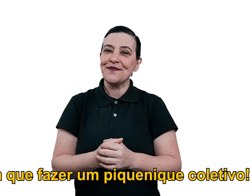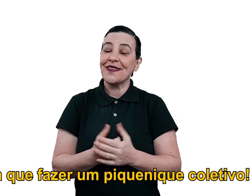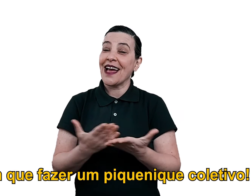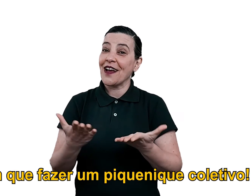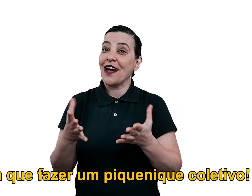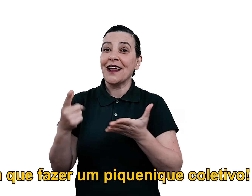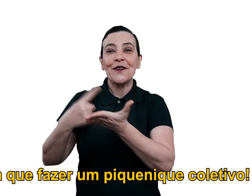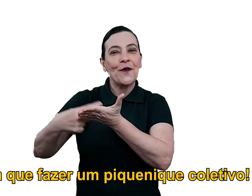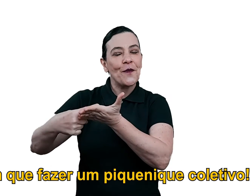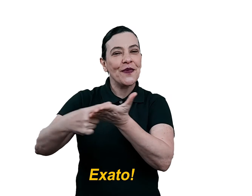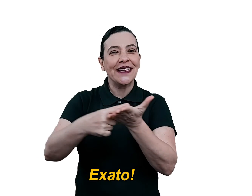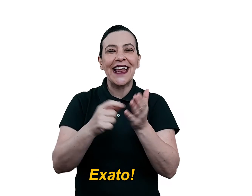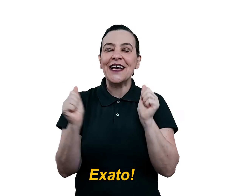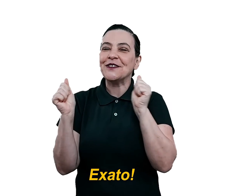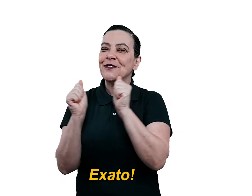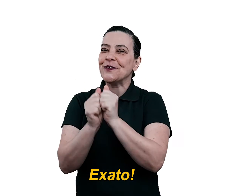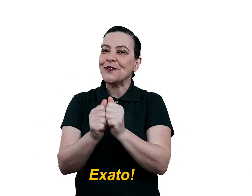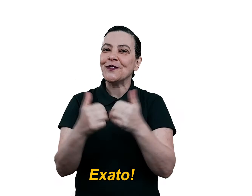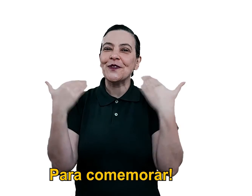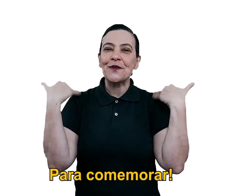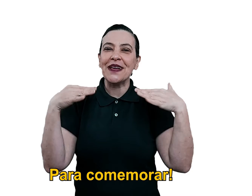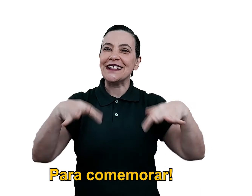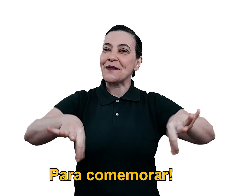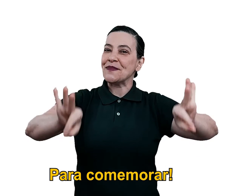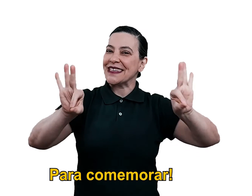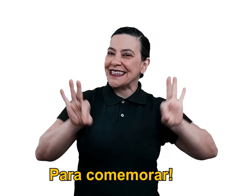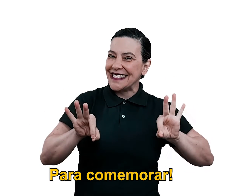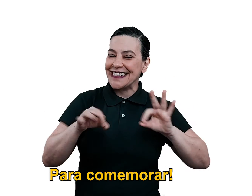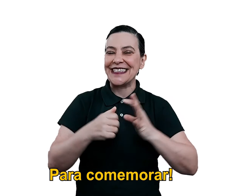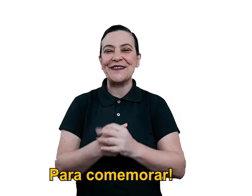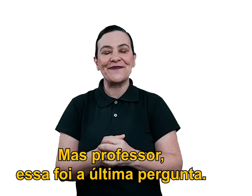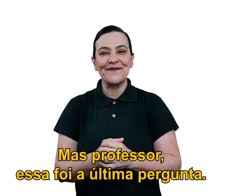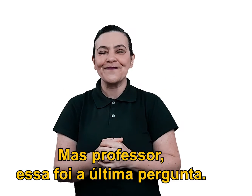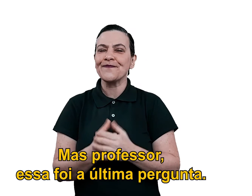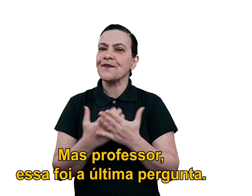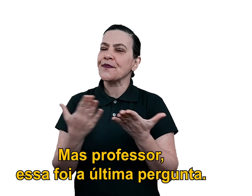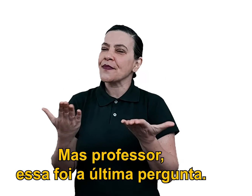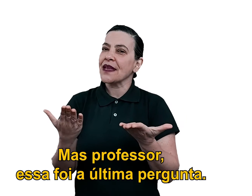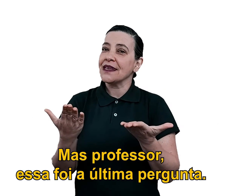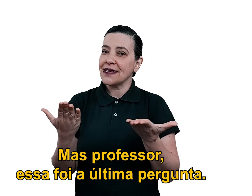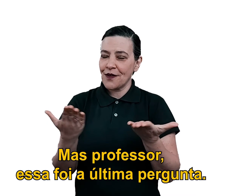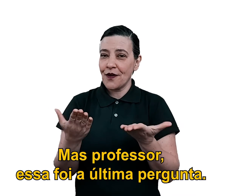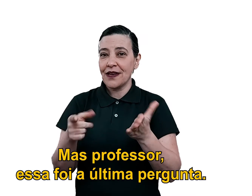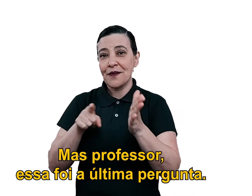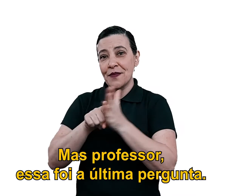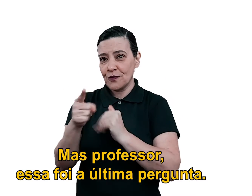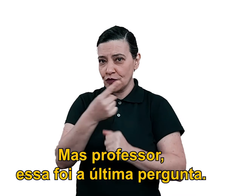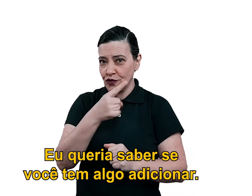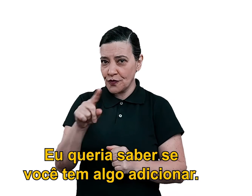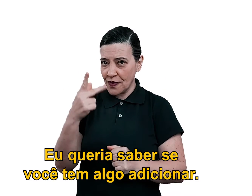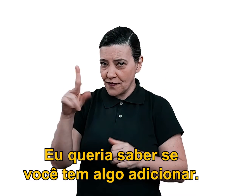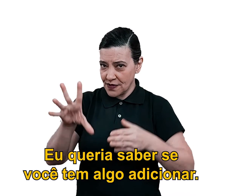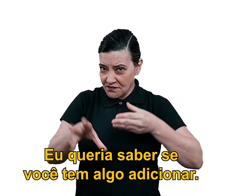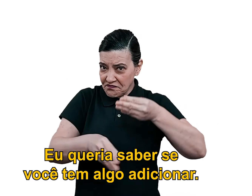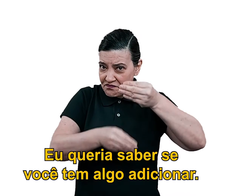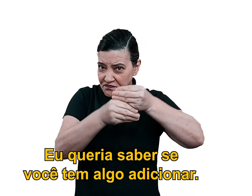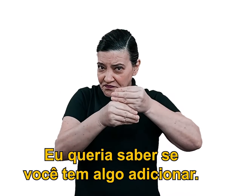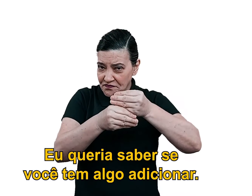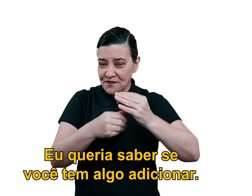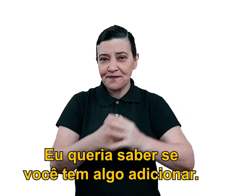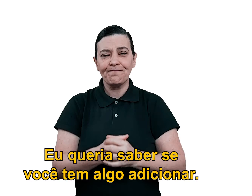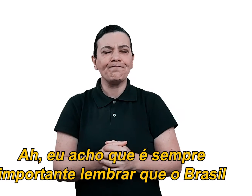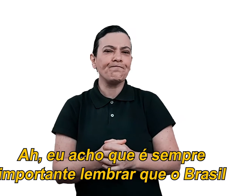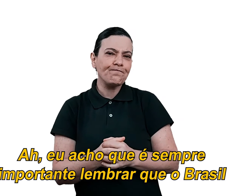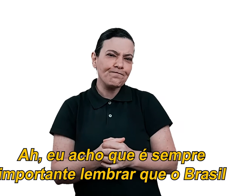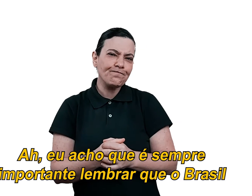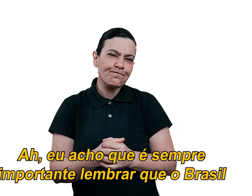fazer um piquenique coletivo, assim. Exato. Para comemorar. Mas, professor, essa foi a última pergunta. Eu queria saber se você tem algo a